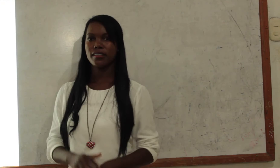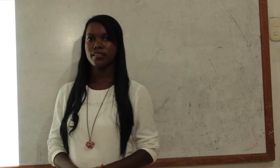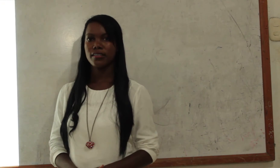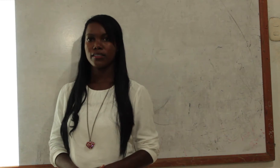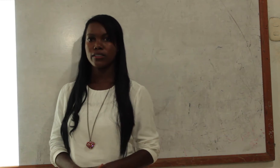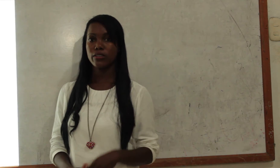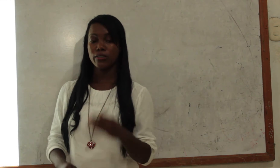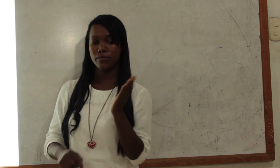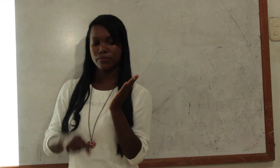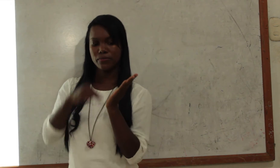Calculadora.